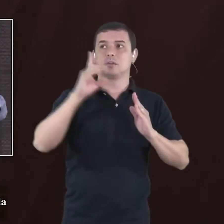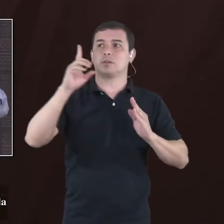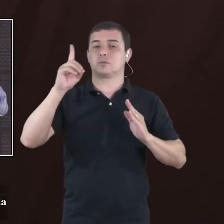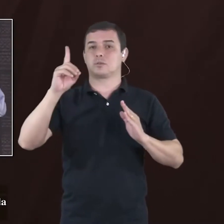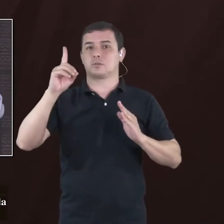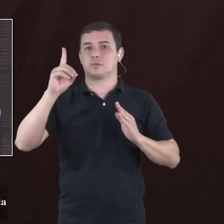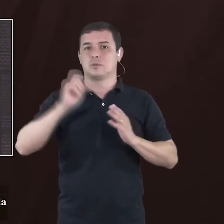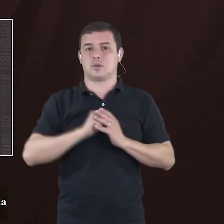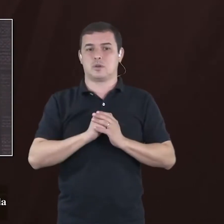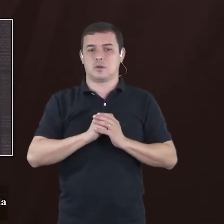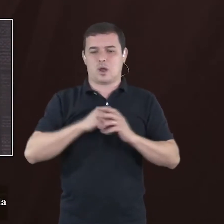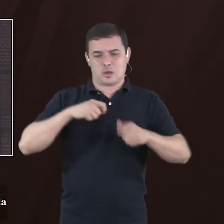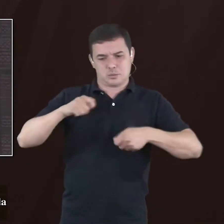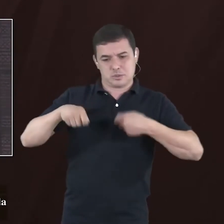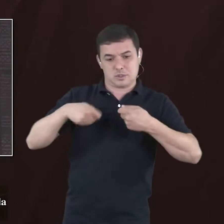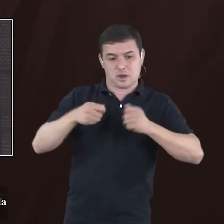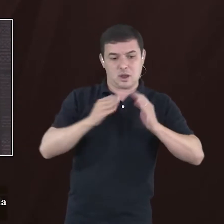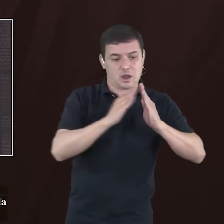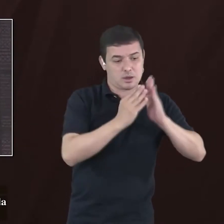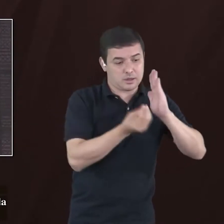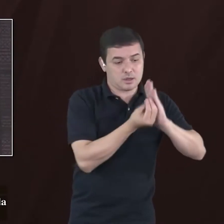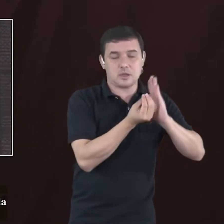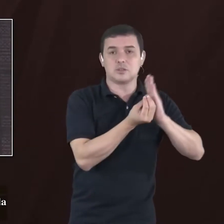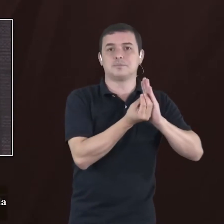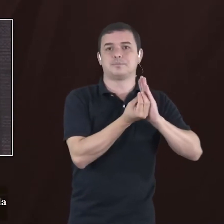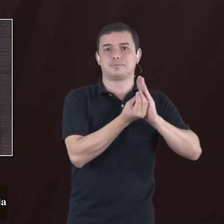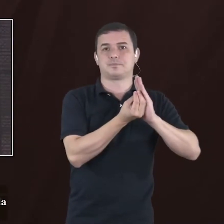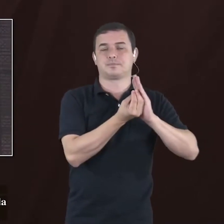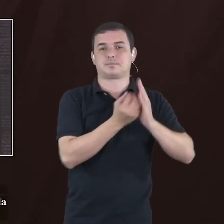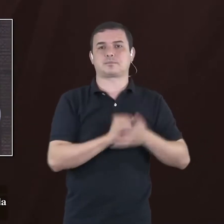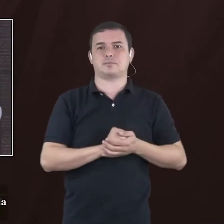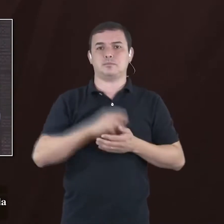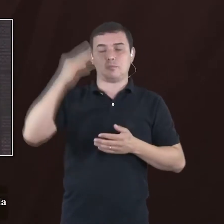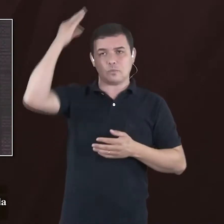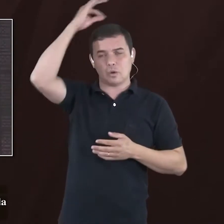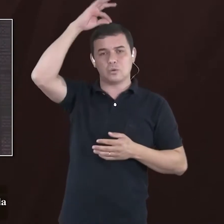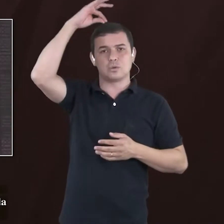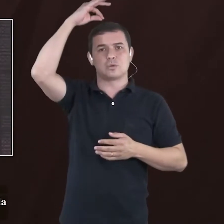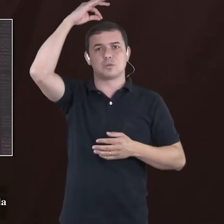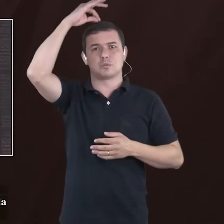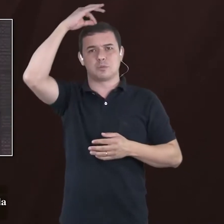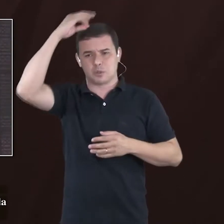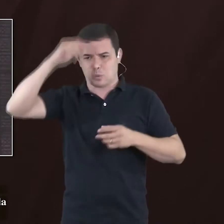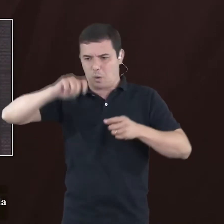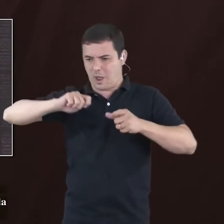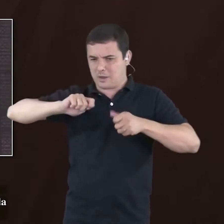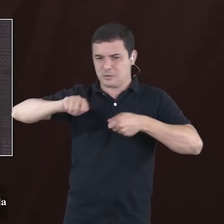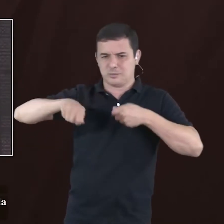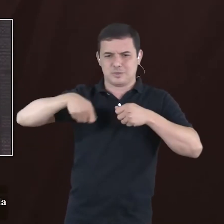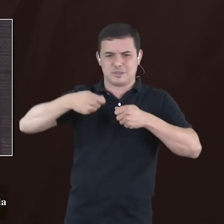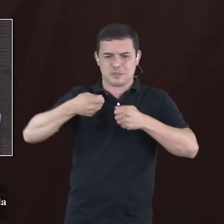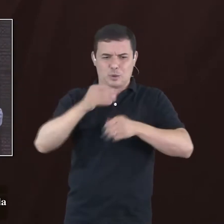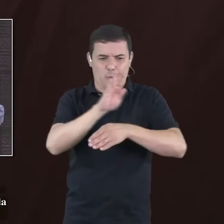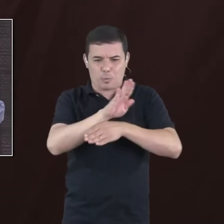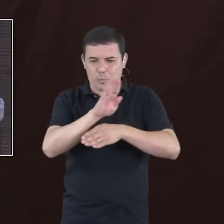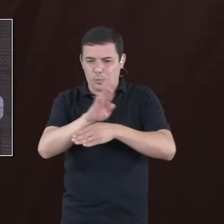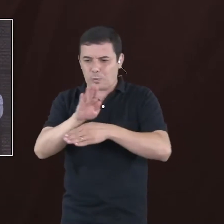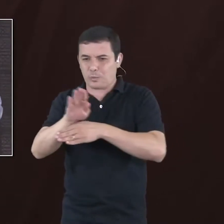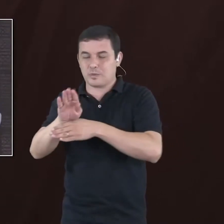está administrando a sua casa. O Espírito é o administrador, mas